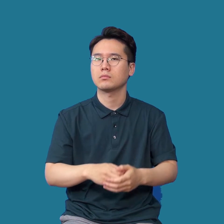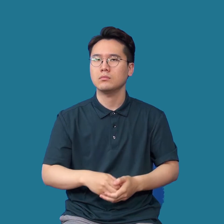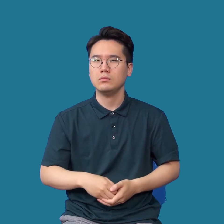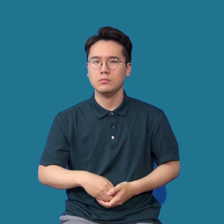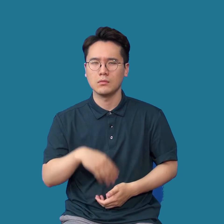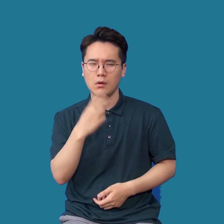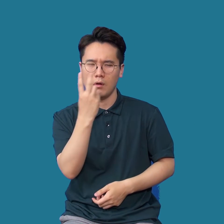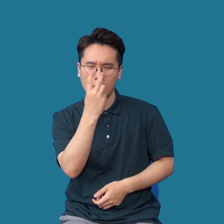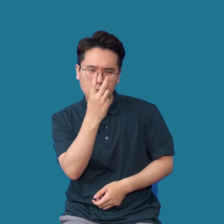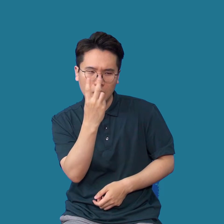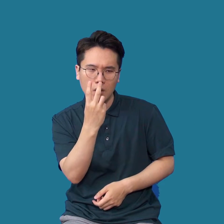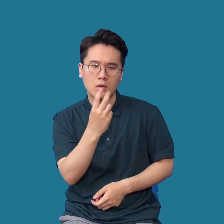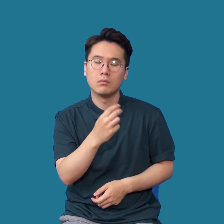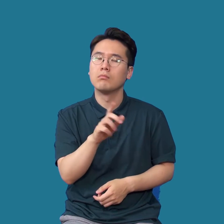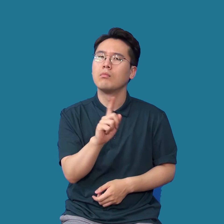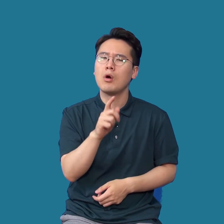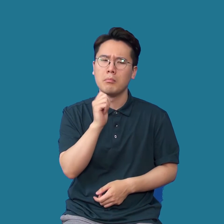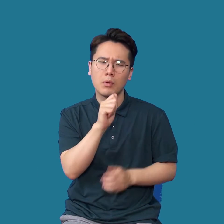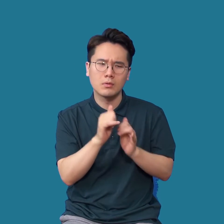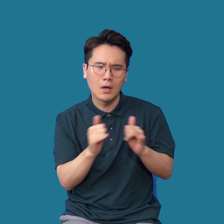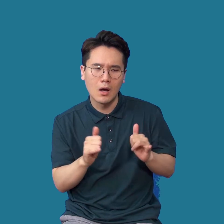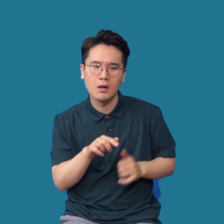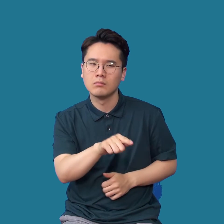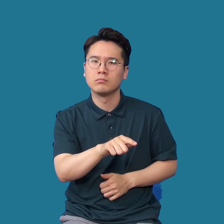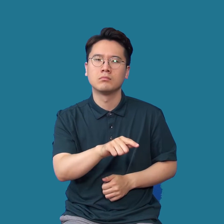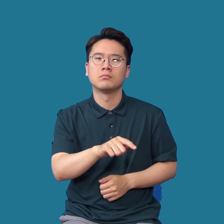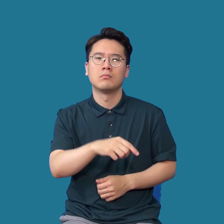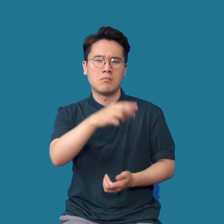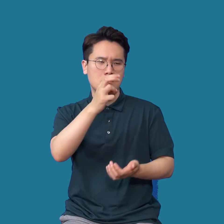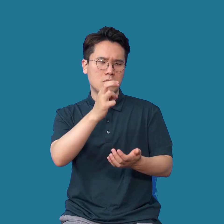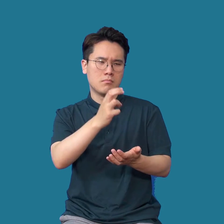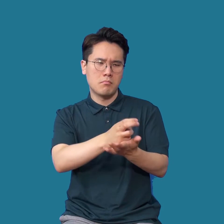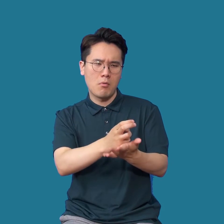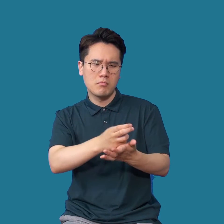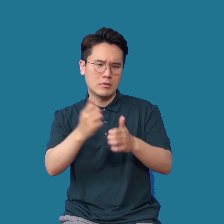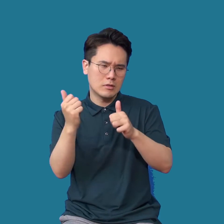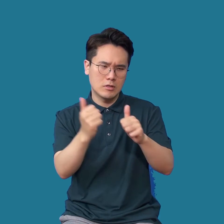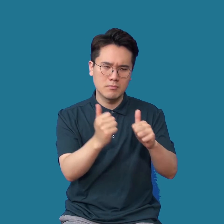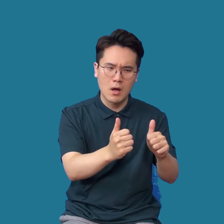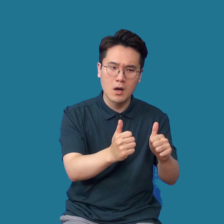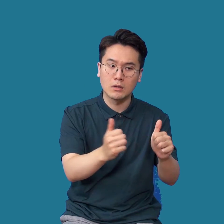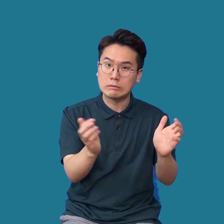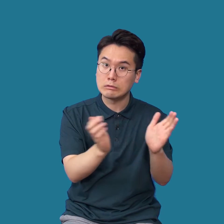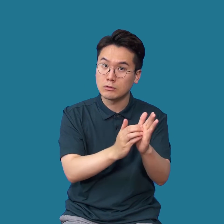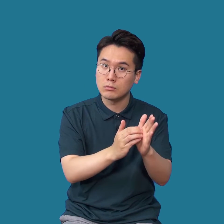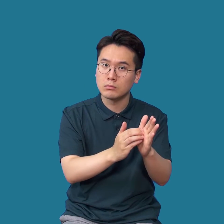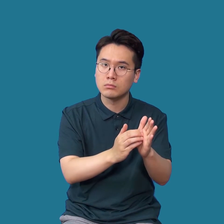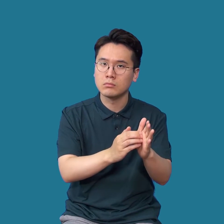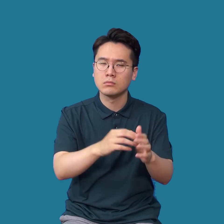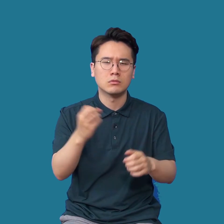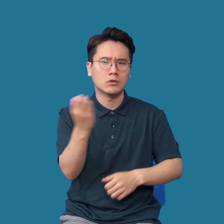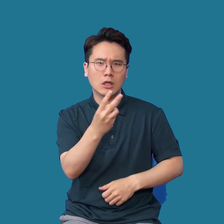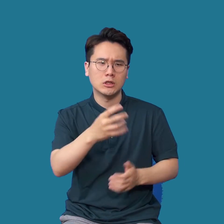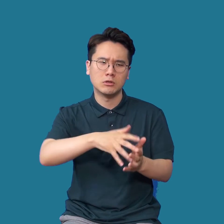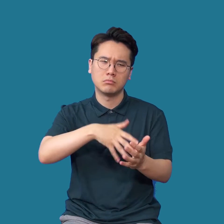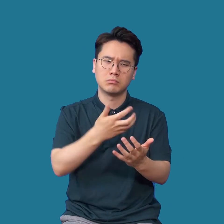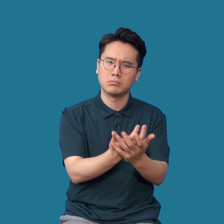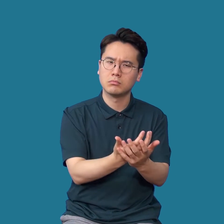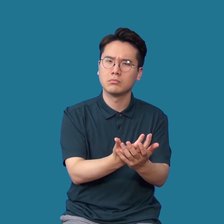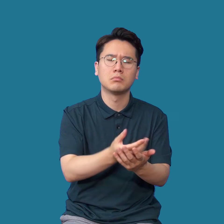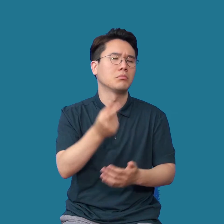결정을 뒤집을 수 없지 않습니까? 하늘의 재판장이신 하나님께서 이 사람은 무죄다,